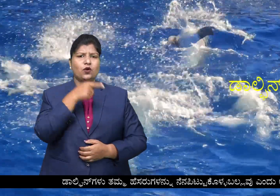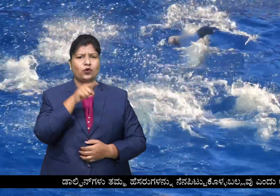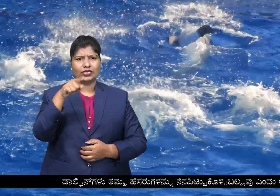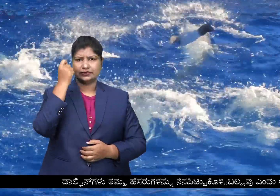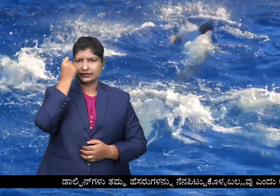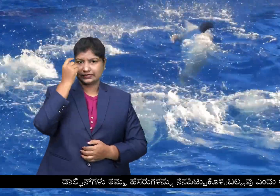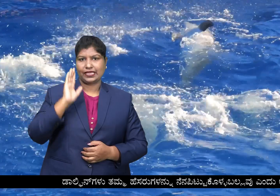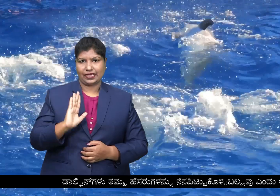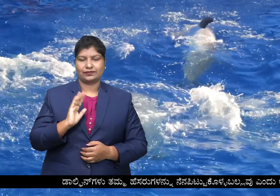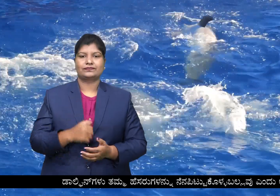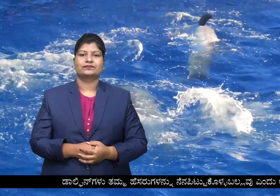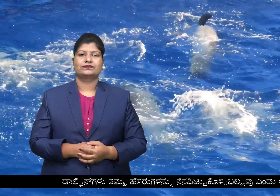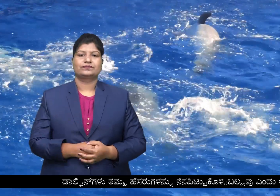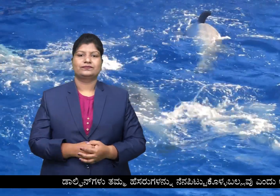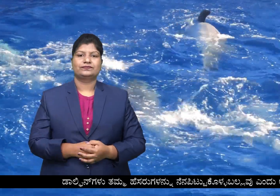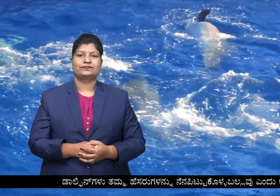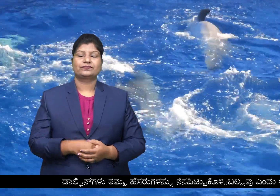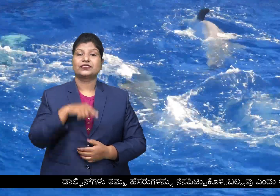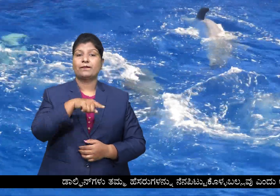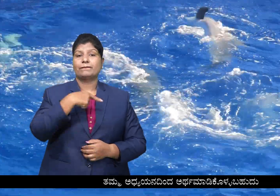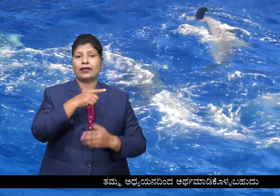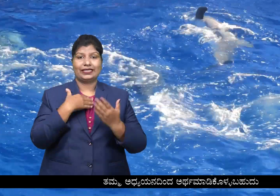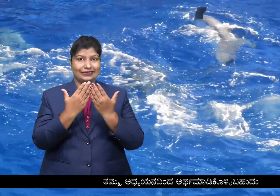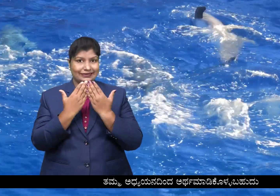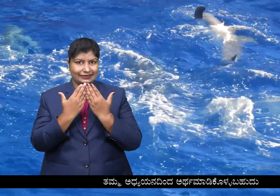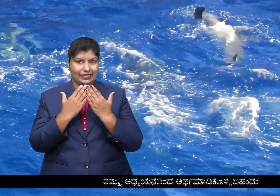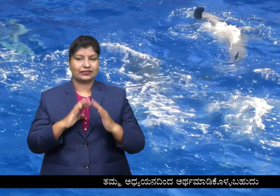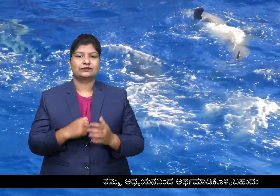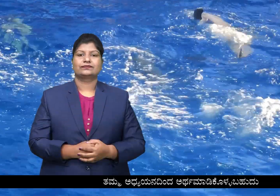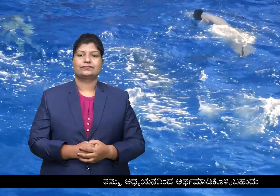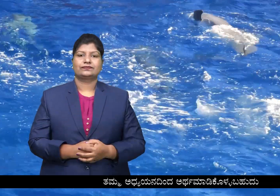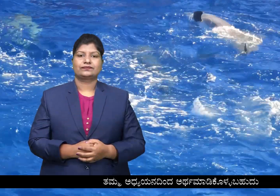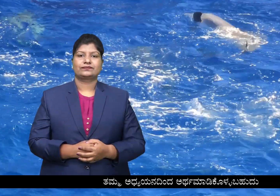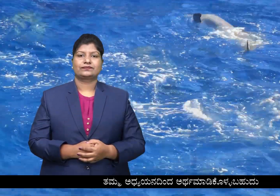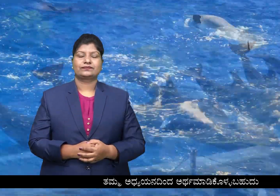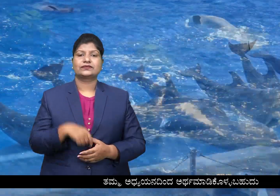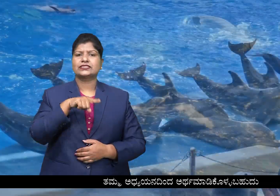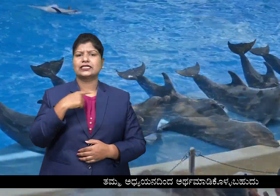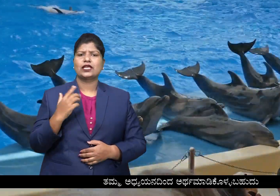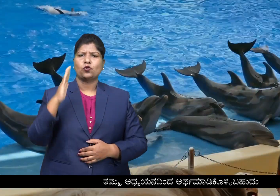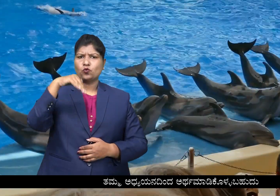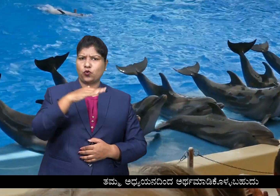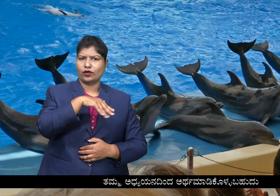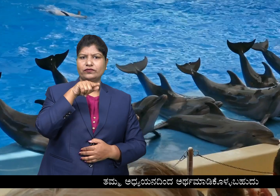ಡಾಲ್ಫಿನ್ಗಳು ತಮ್ಮ ಹೆಸರುಗಳನ್ನ ನೆನಪಿಟ್ಟುಕೊಳ್ಳಬಲ್ಲವು ಎಂದು ಅವರು ತಮ್ಮ ಅಧ್ಯಯನದಿಂದ ಅರ್ಥ ಮಾಡಿಕೊಳ್ಳಬಹುದು.